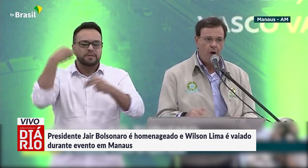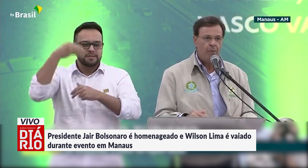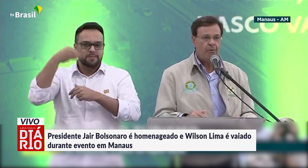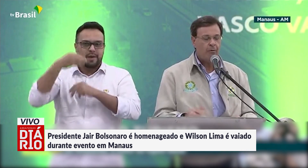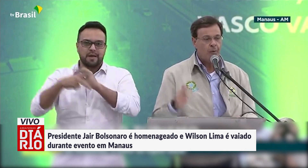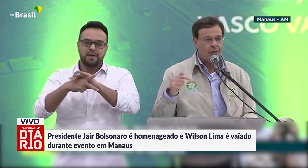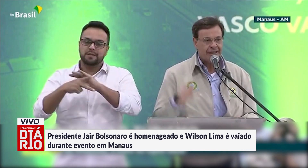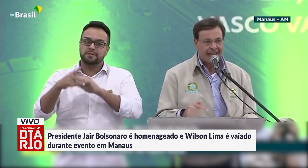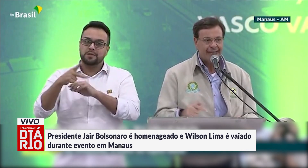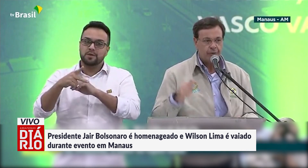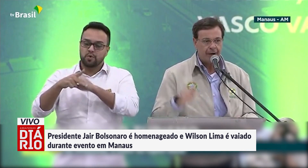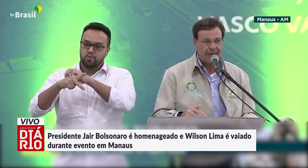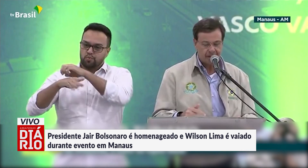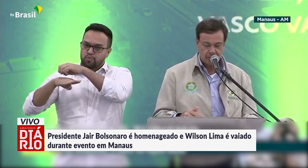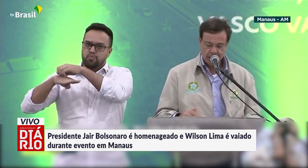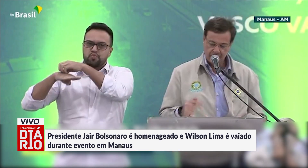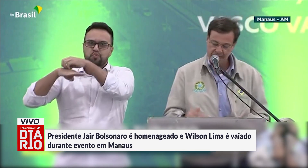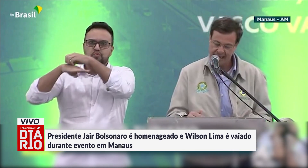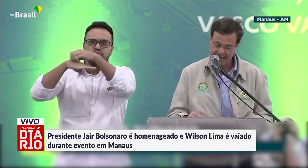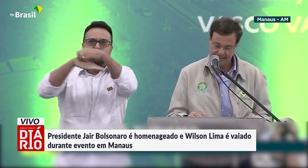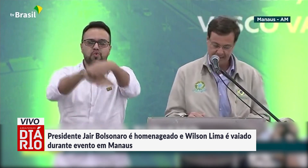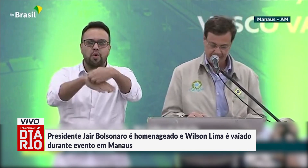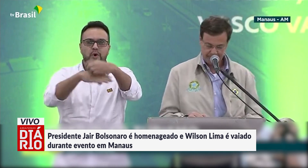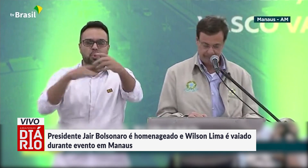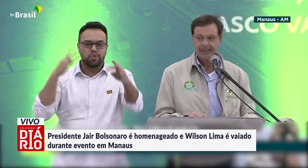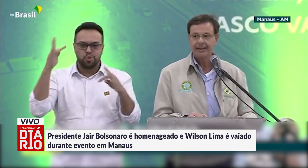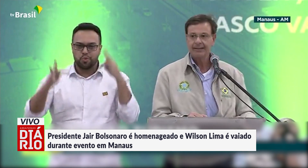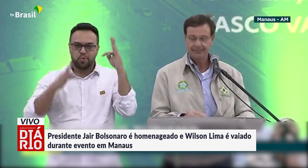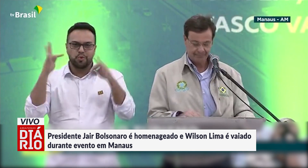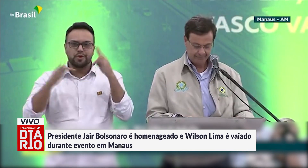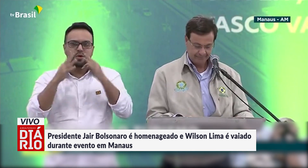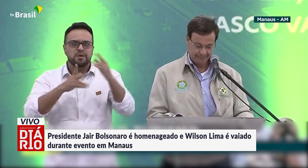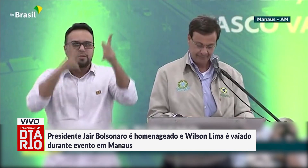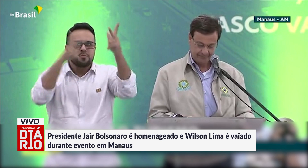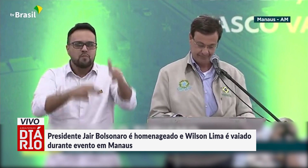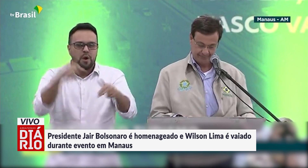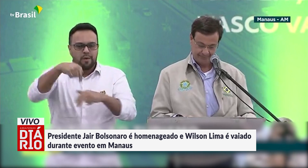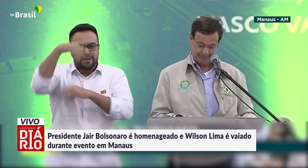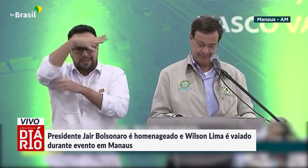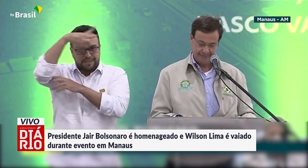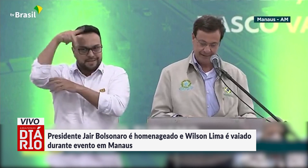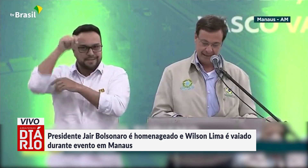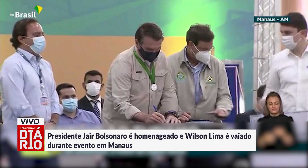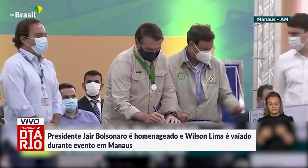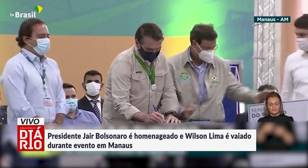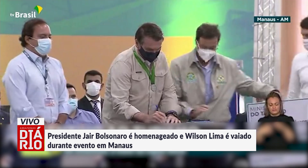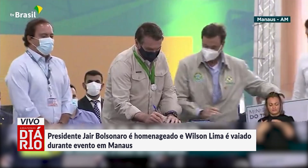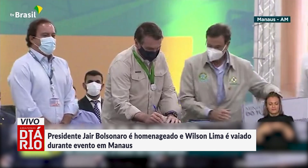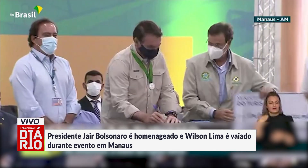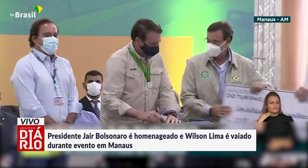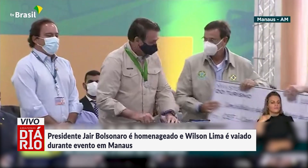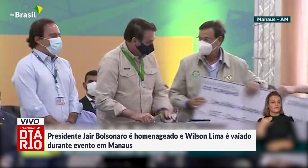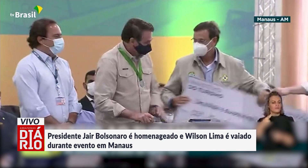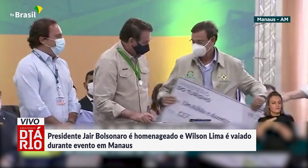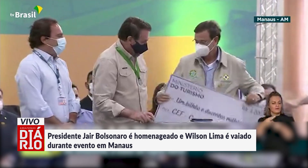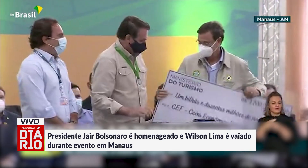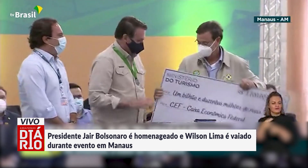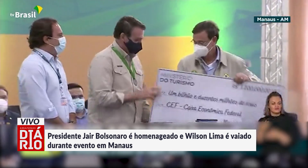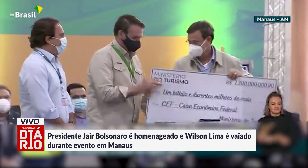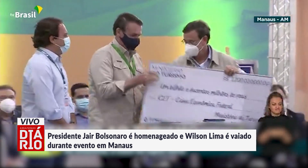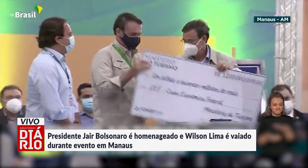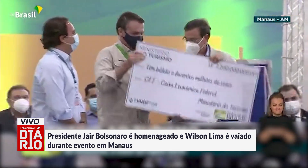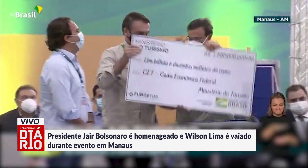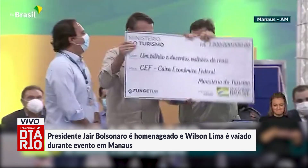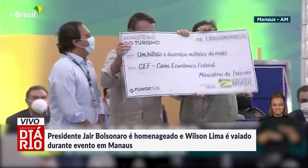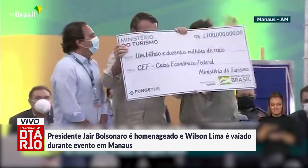o ministro da Cidadania, João Roma, destacou a mobilização da pasta e o fortalecimento do Bolsa Família no